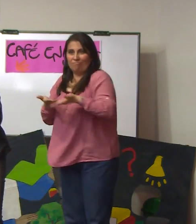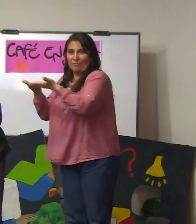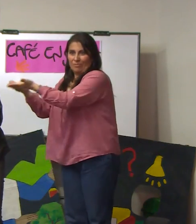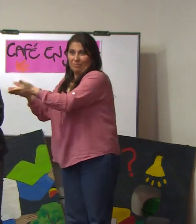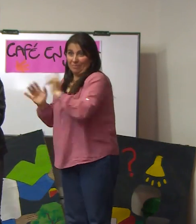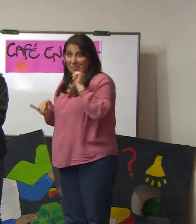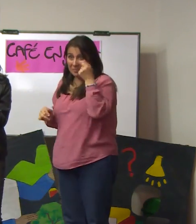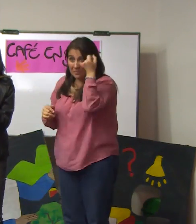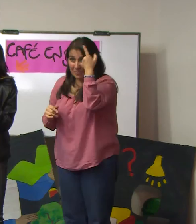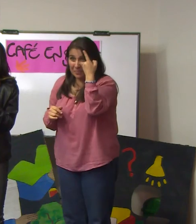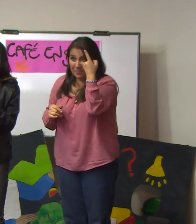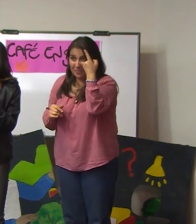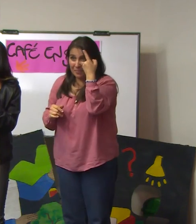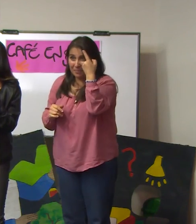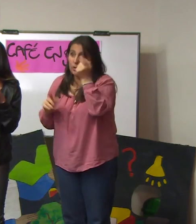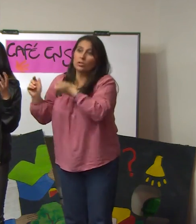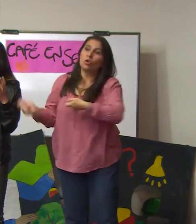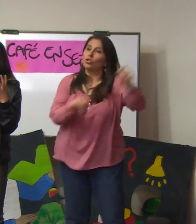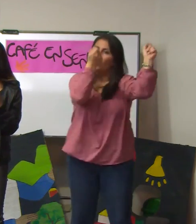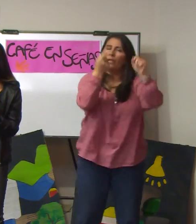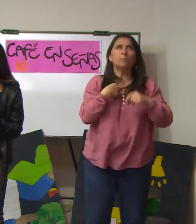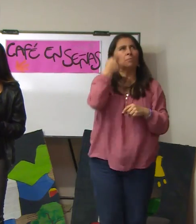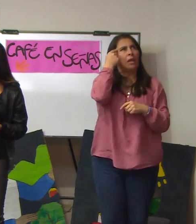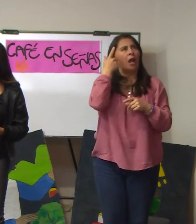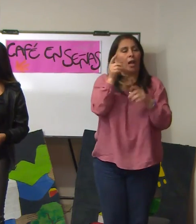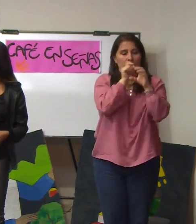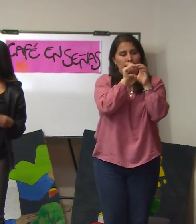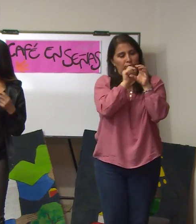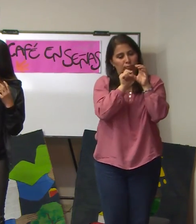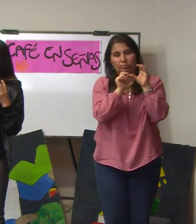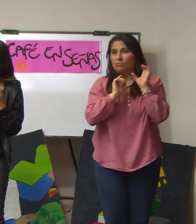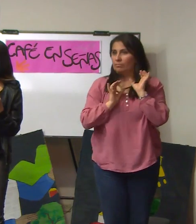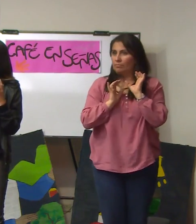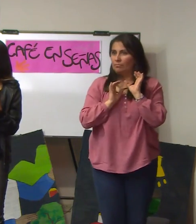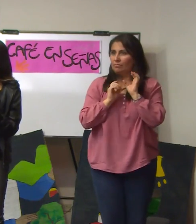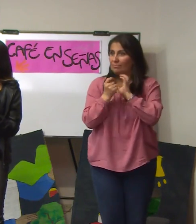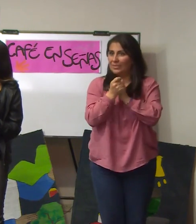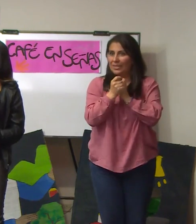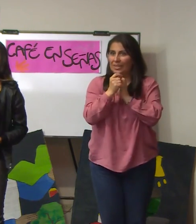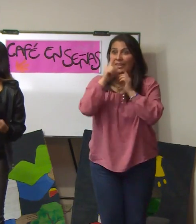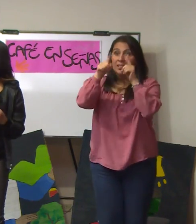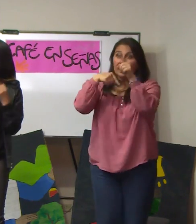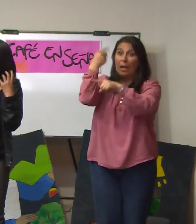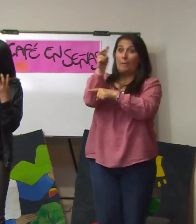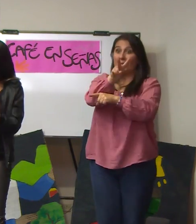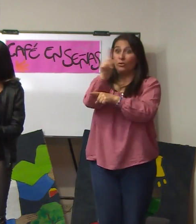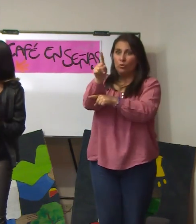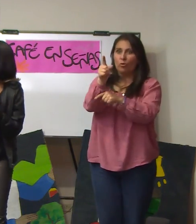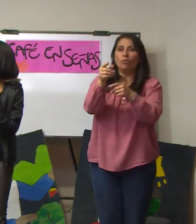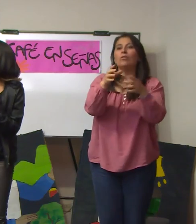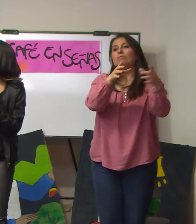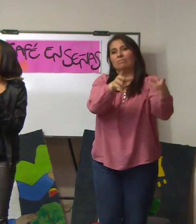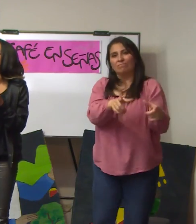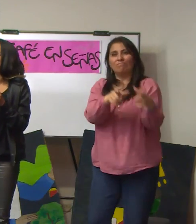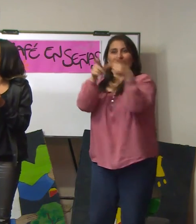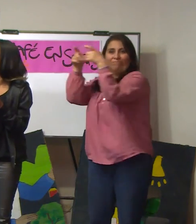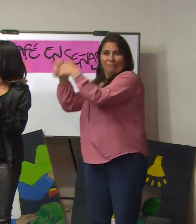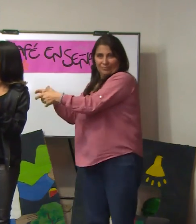Y para finalizar esta reunión, los queremos invitar a probar el café. Ya hemos